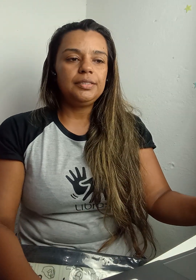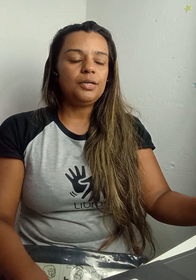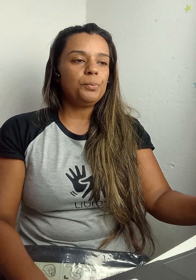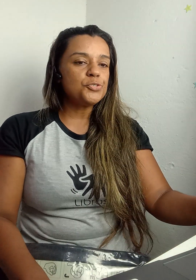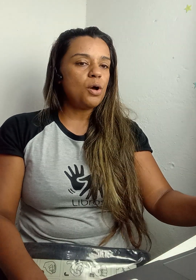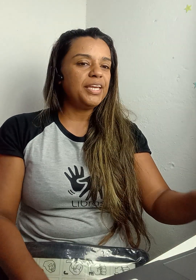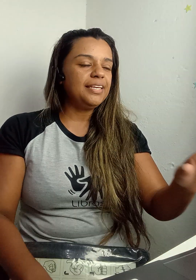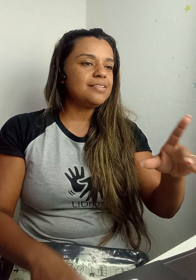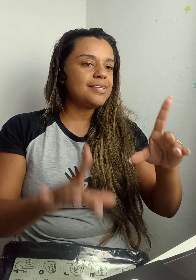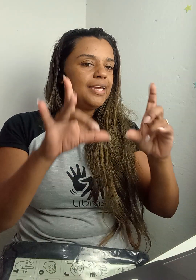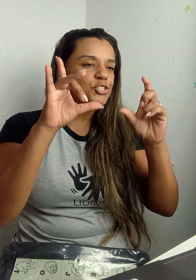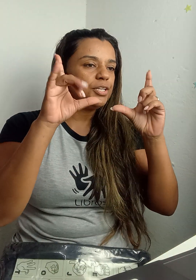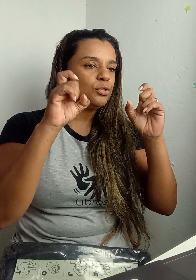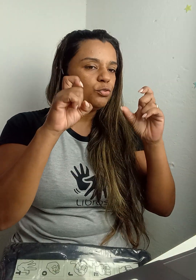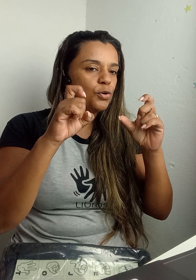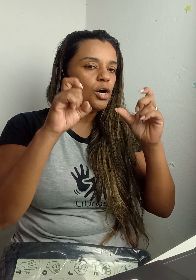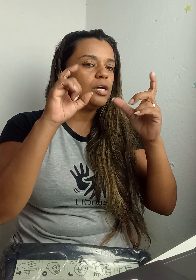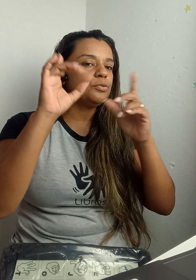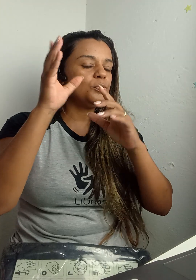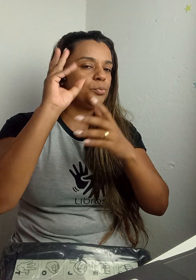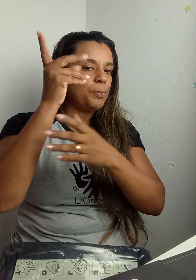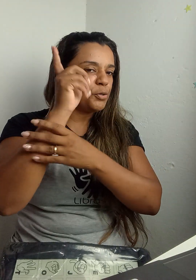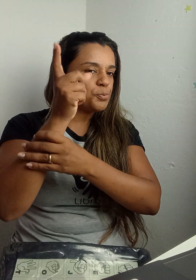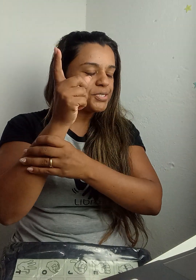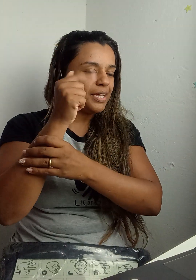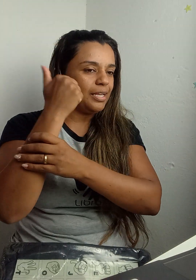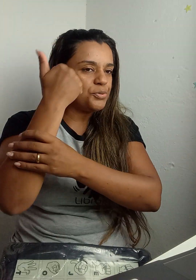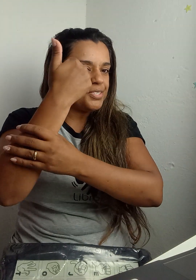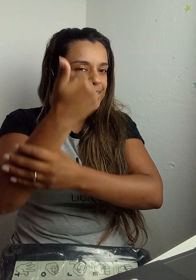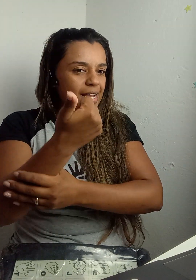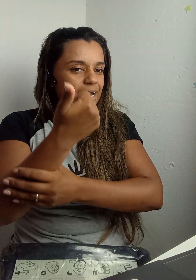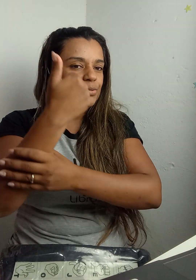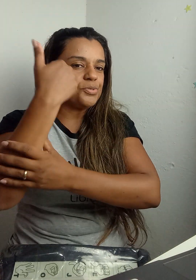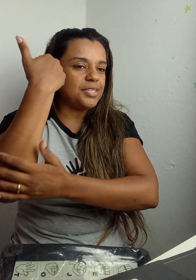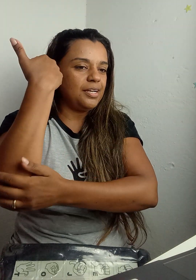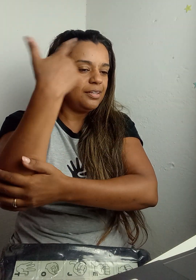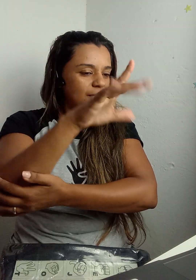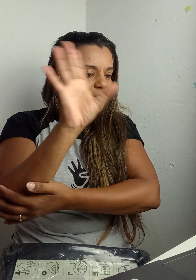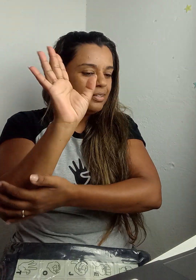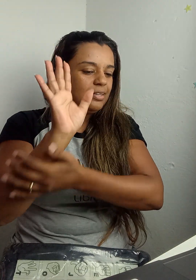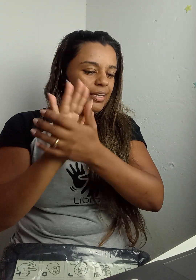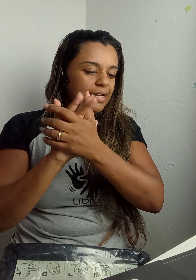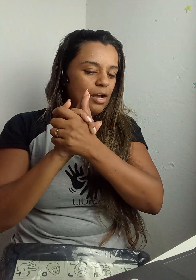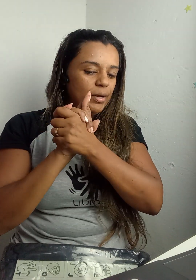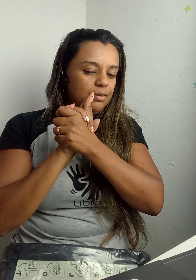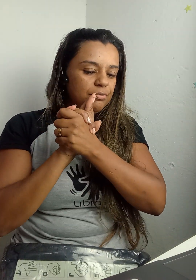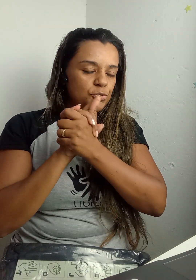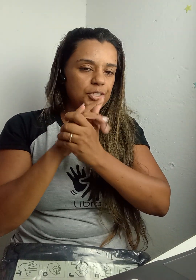Então, pessoal, quem quiser ir tirando foto, depois postar lá nos status, tá? É legal aí, vão tirando